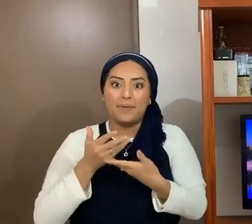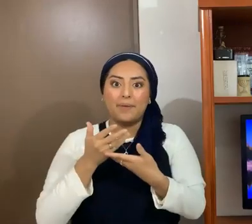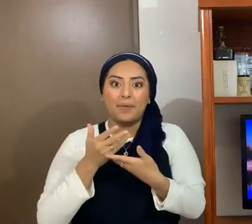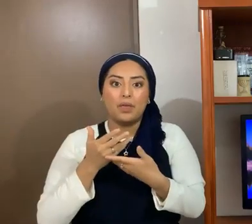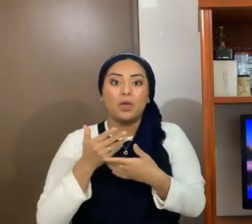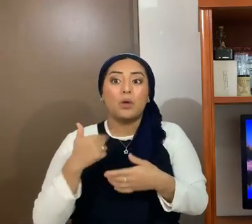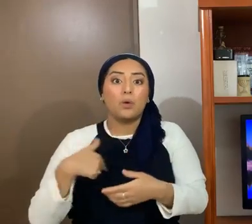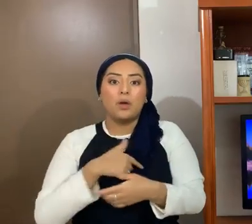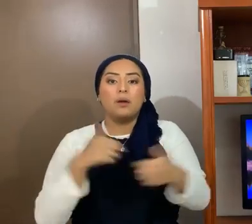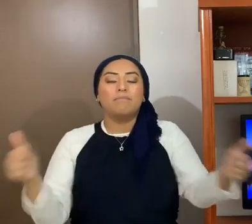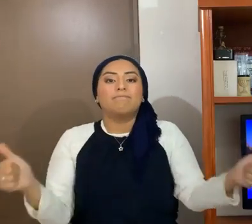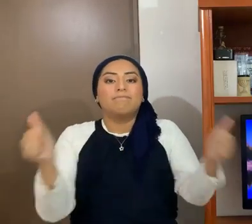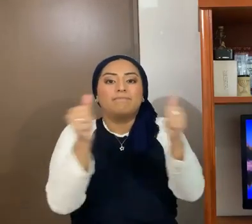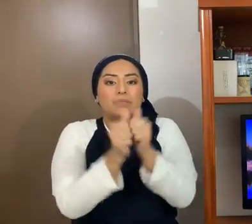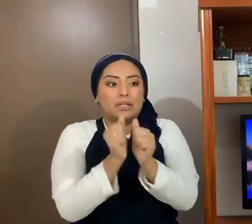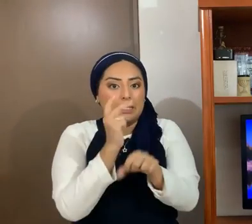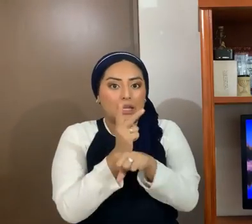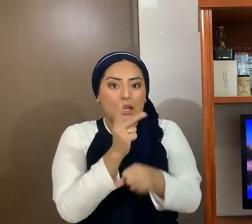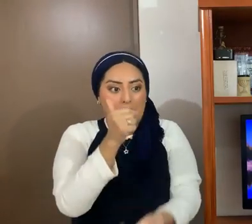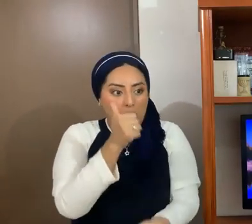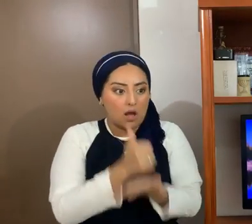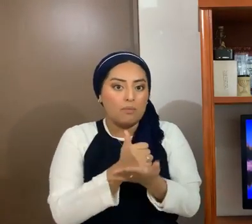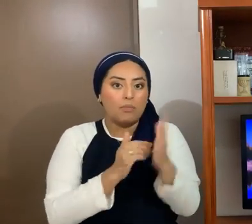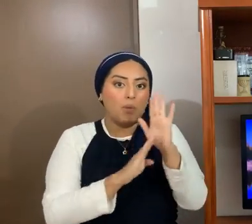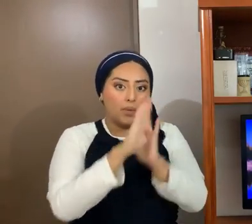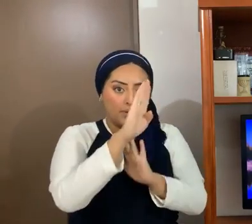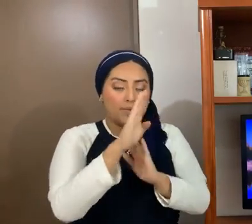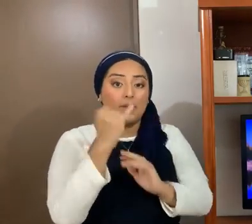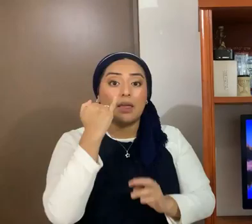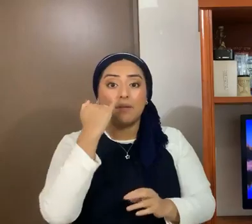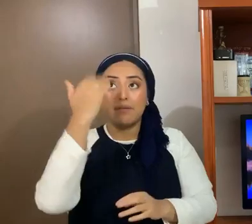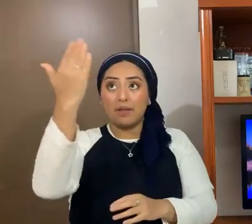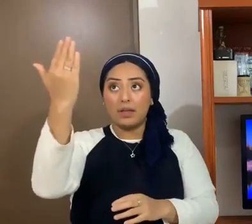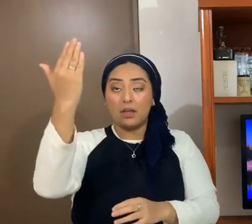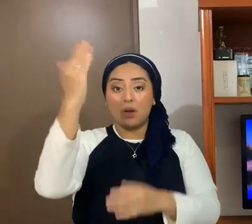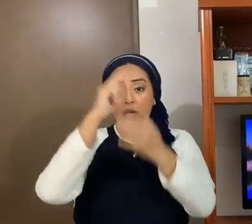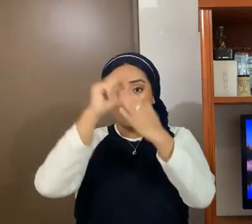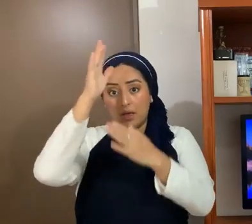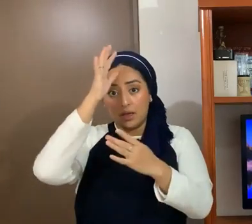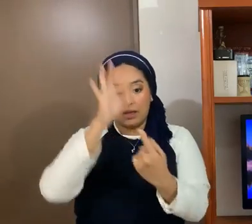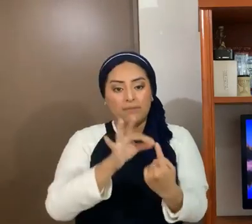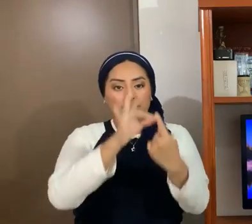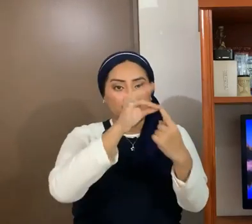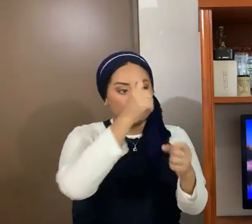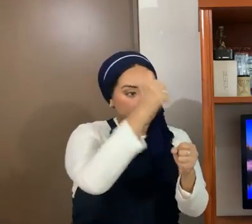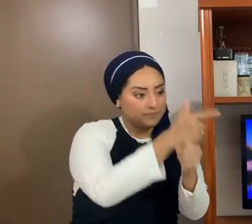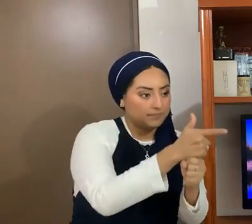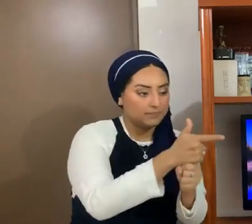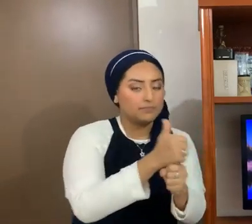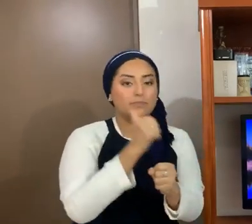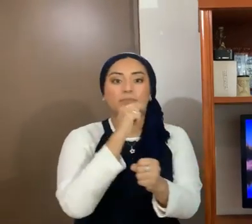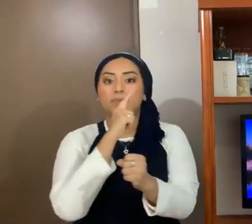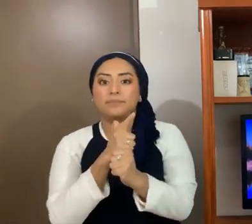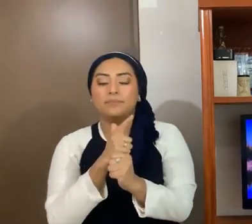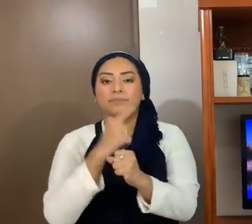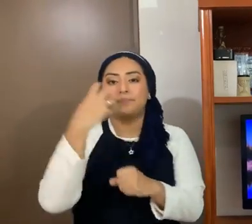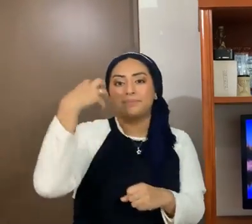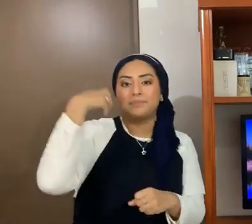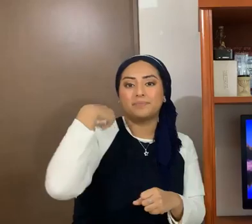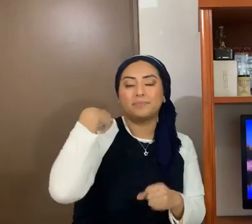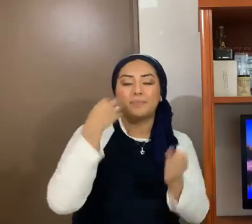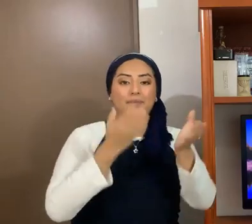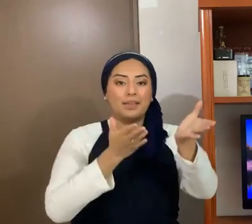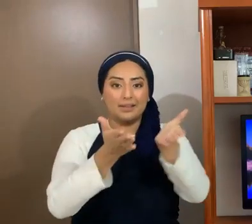que nos hemos unido a la visión. Si el Eterno levanta a alguien, a un Aj, a un Ajot, como encargado de